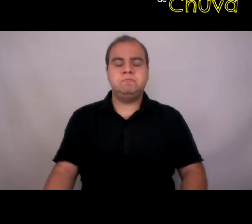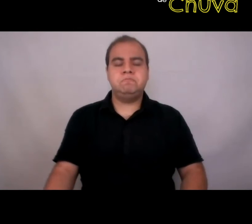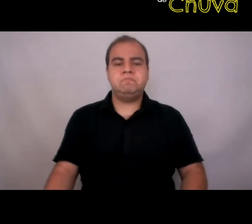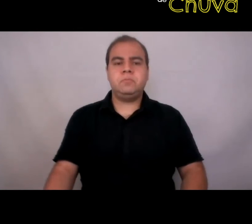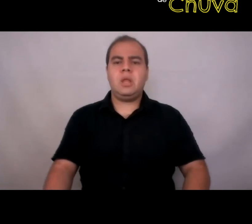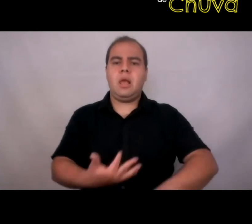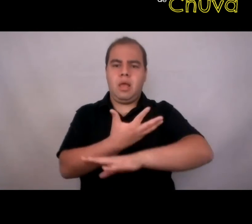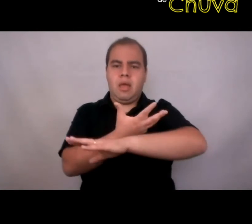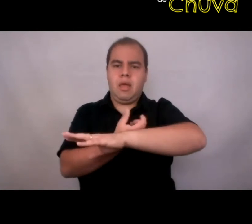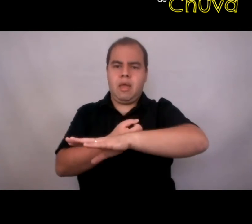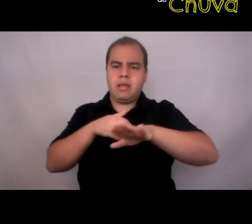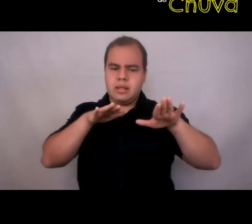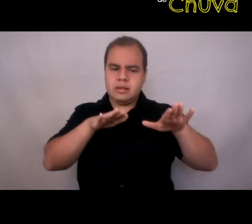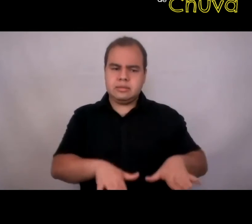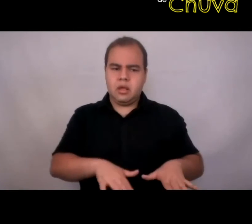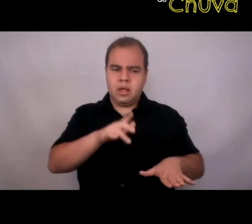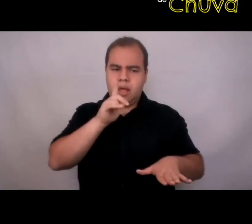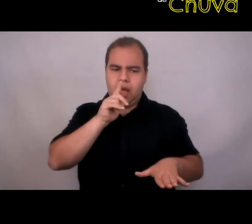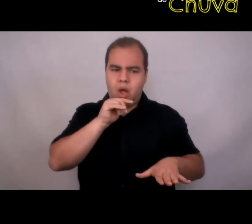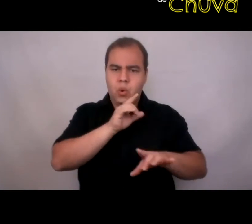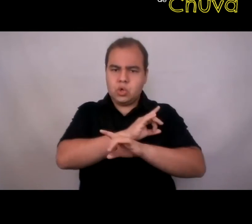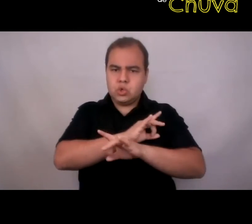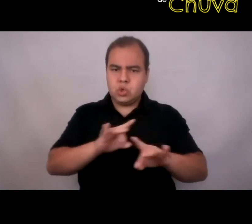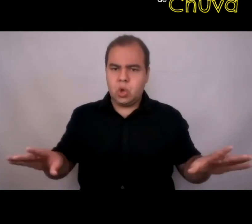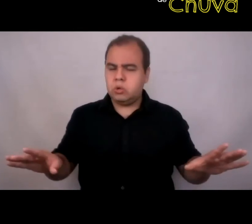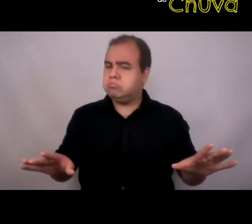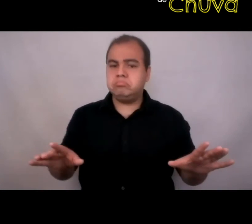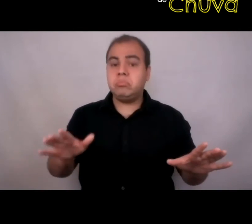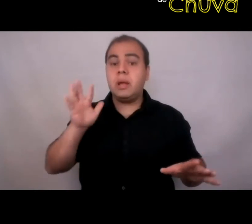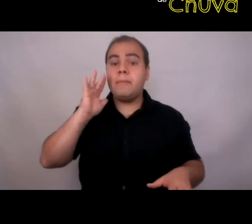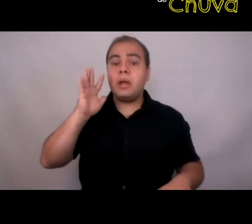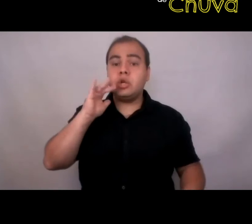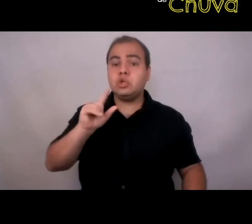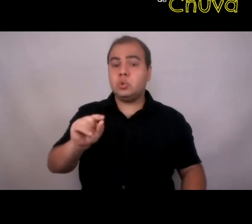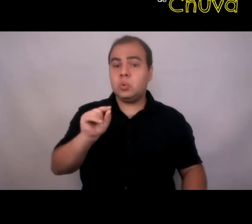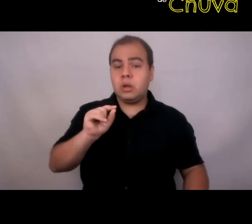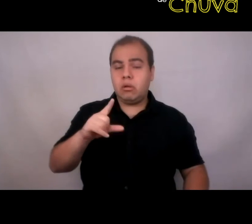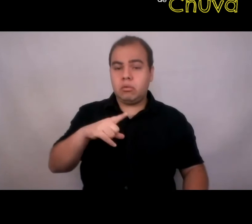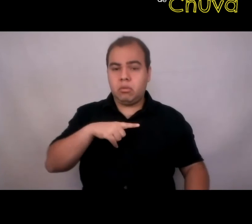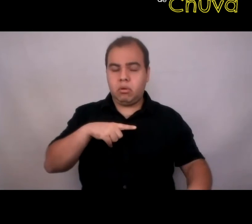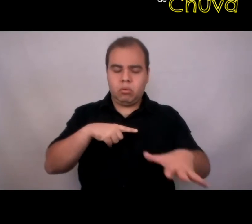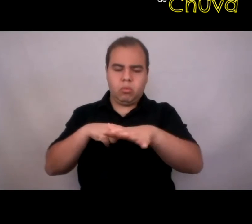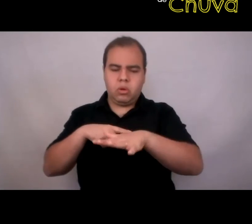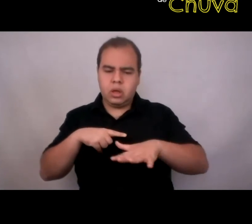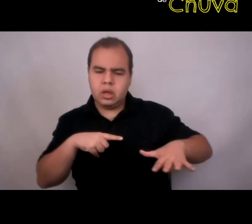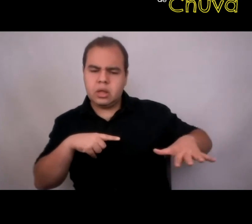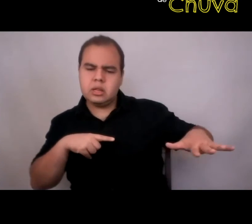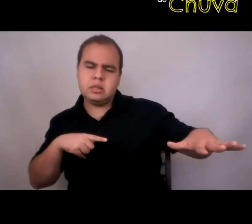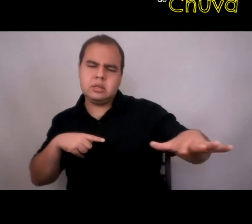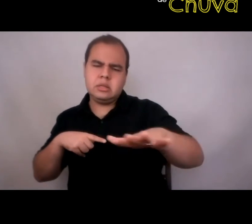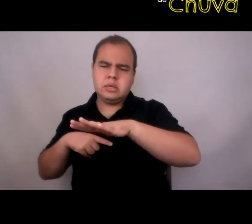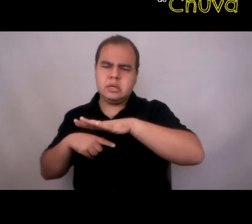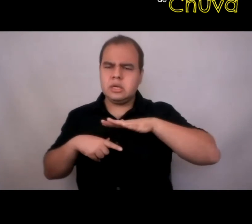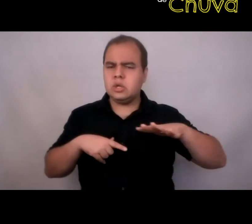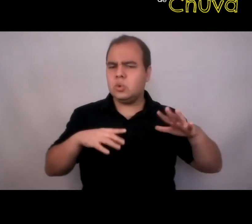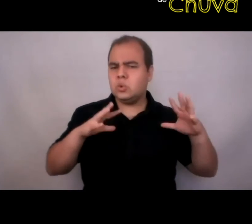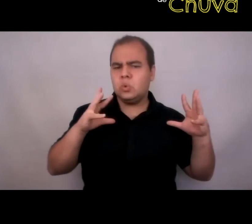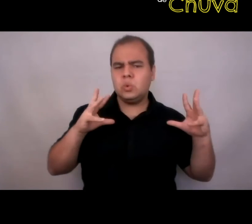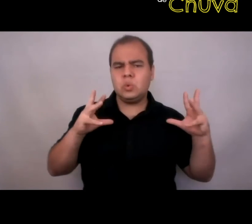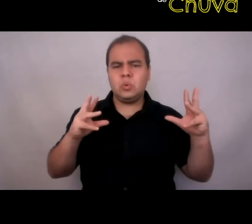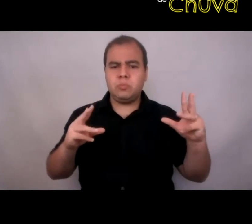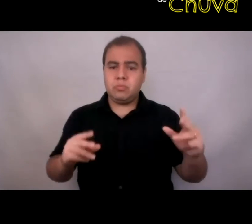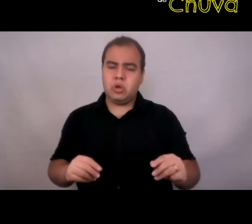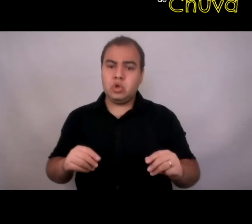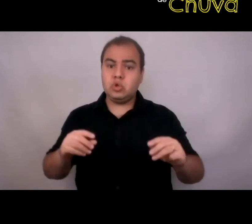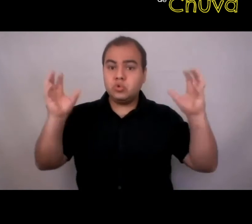retenção pontual de água, né? Então, imagina o seguinte, a gente tem um canteiro totalmente impermeável, tá?